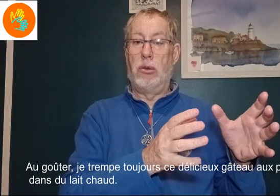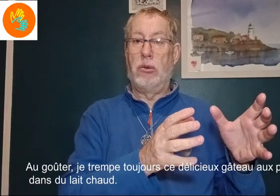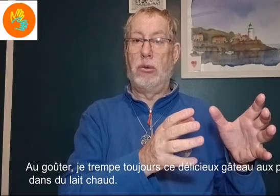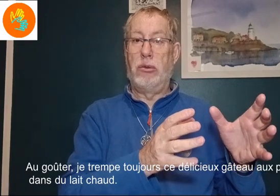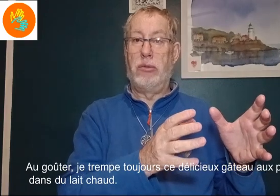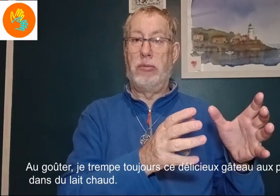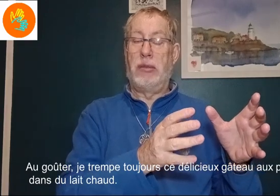où,